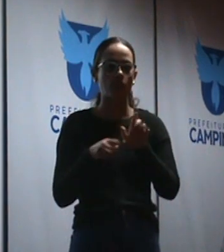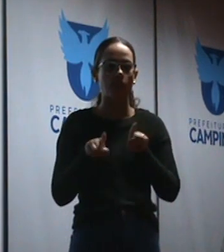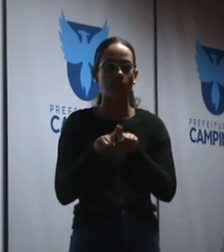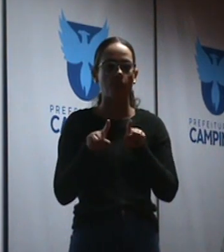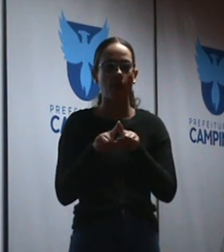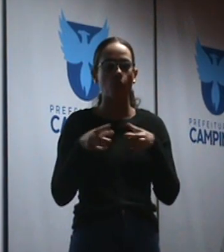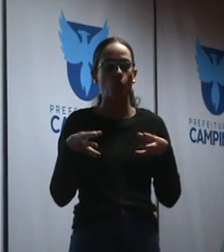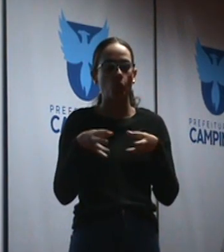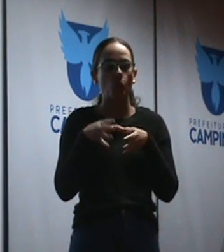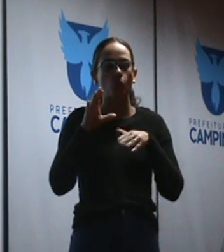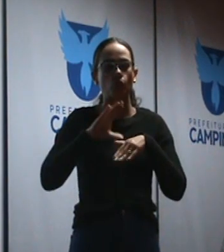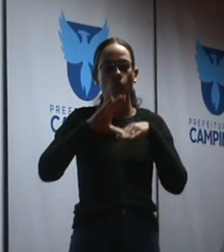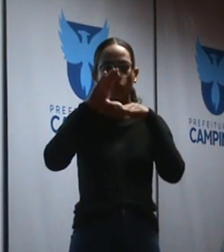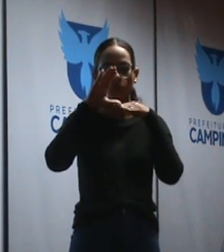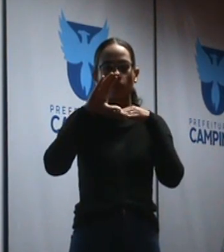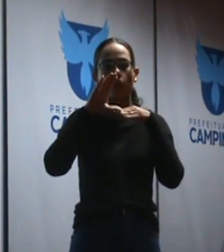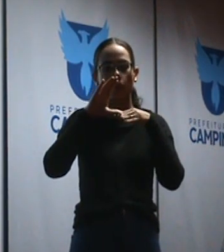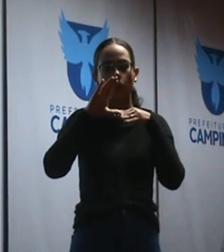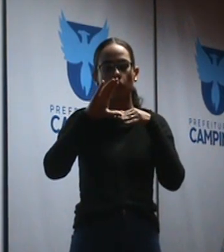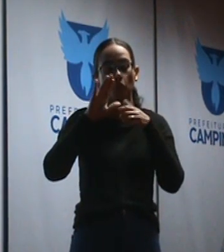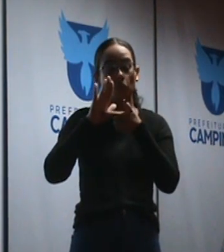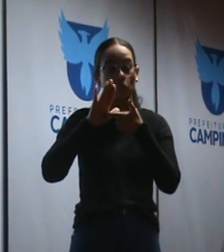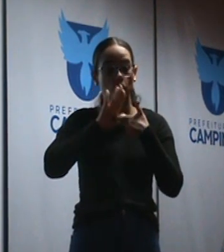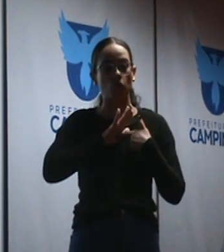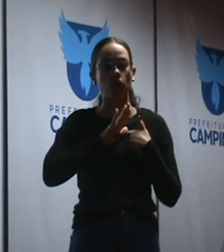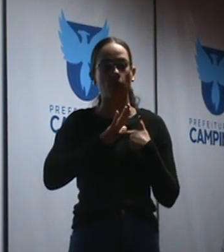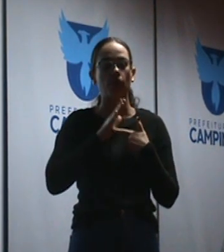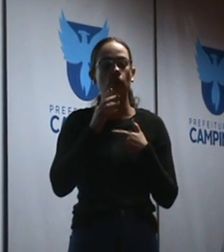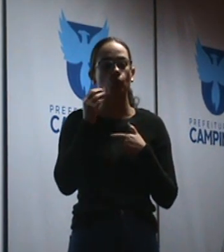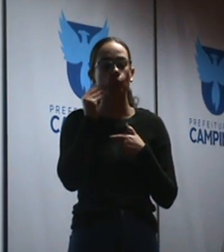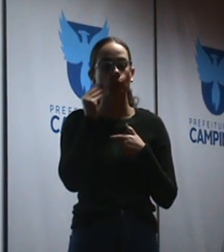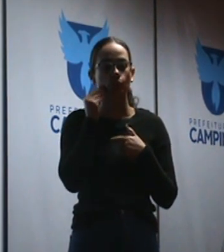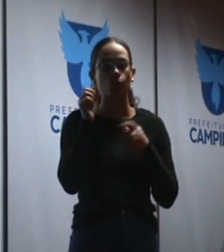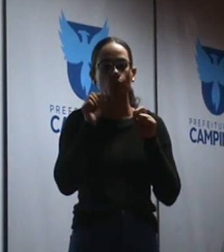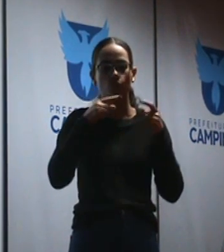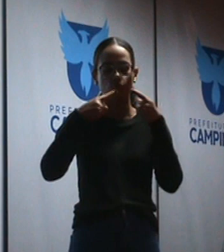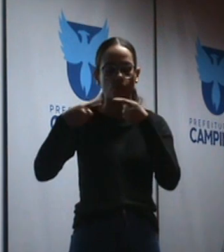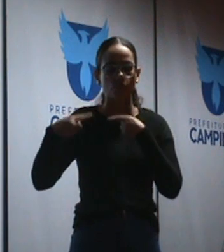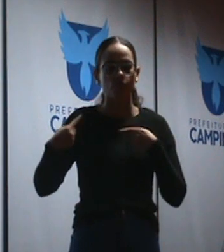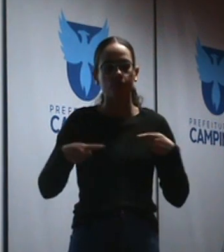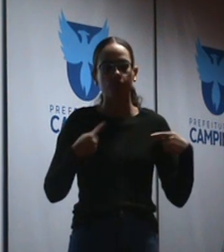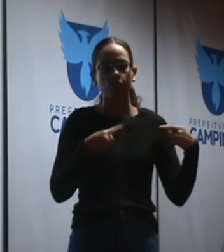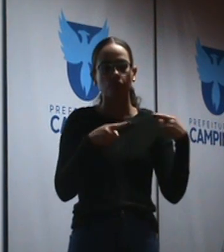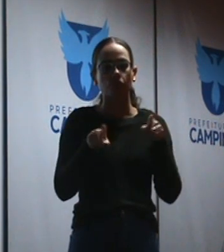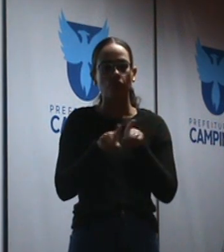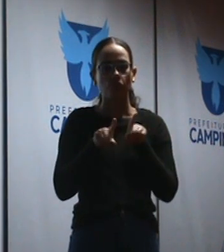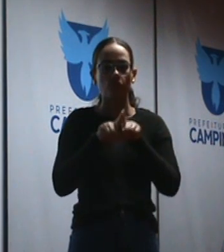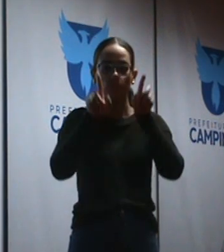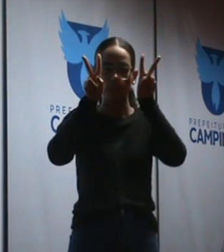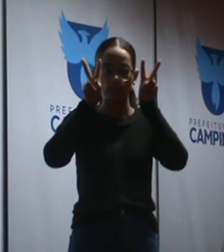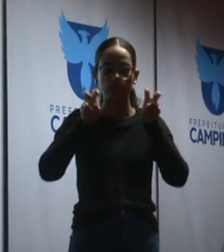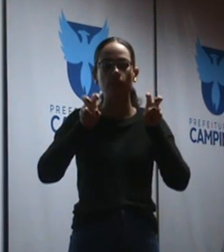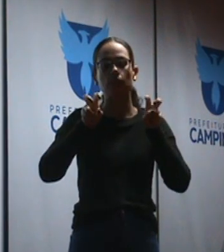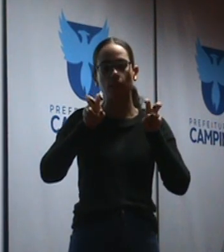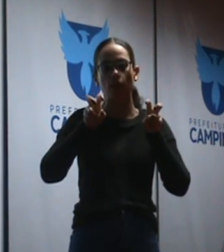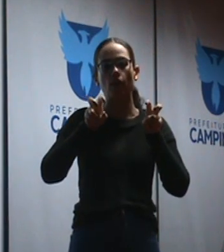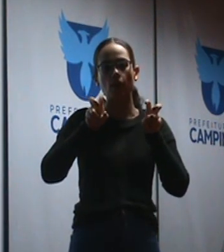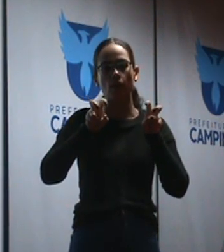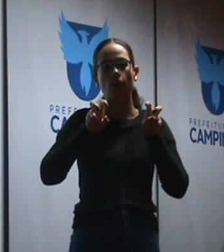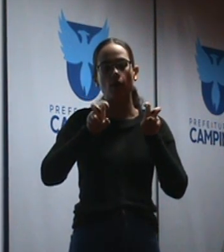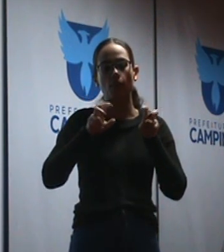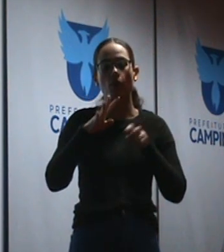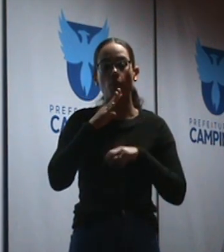gente fazer a discussão que foi proposta de o Conselho Municipal se apropriando disso, fazer